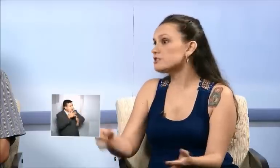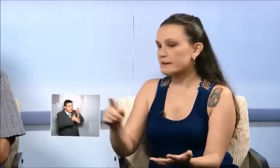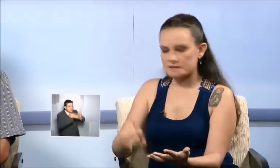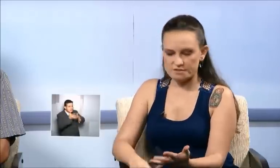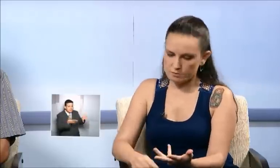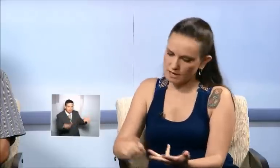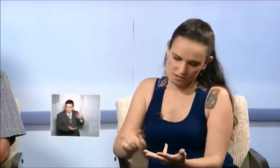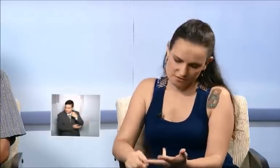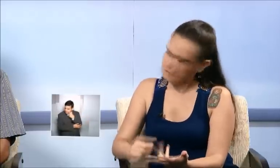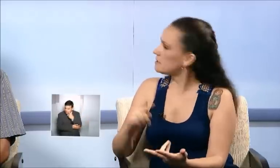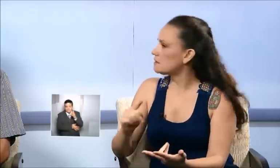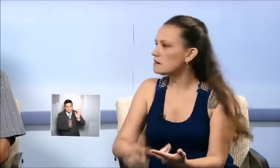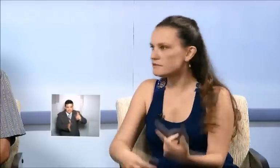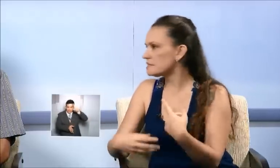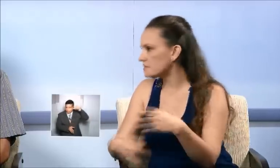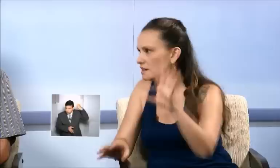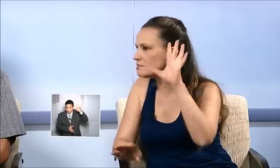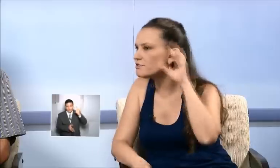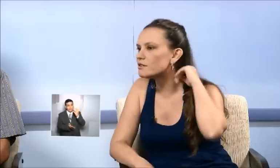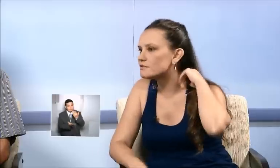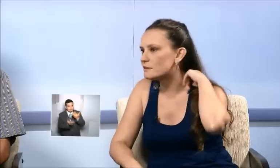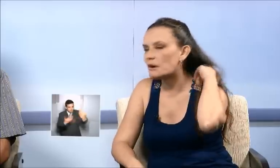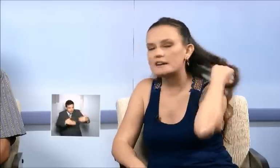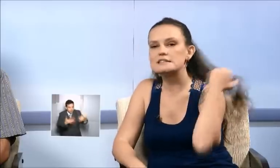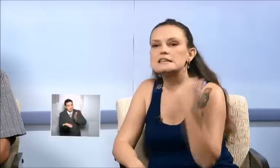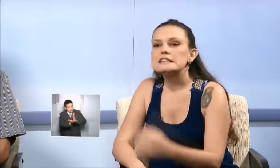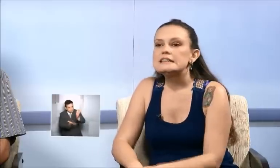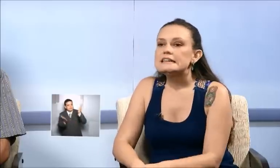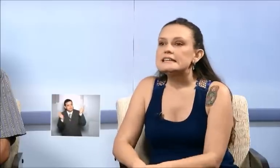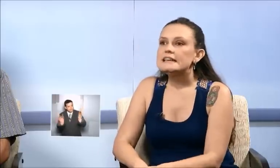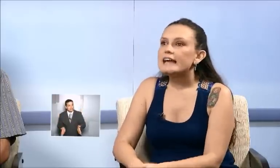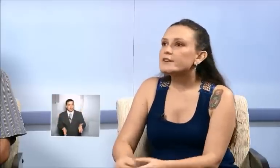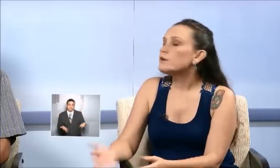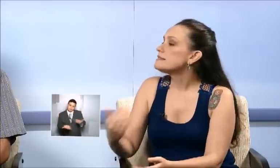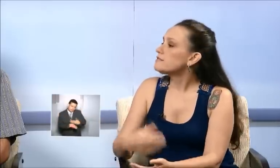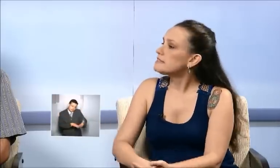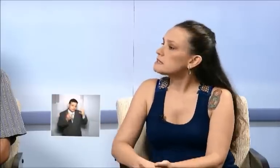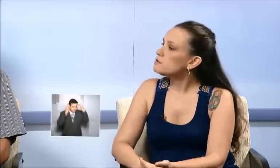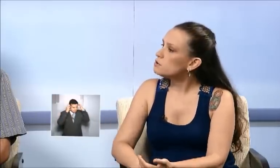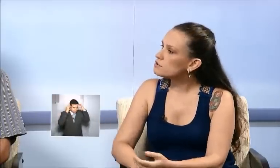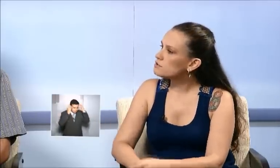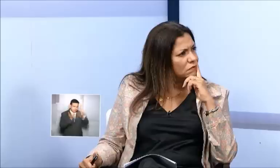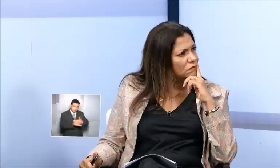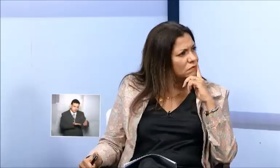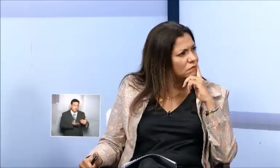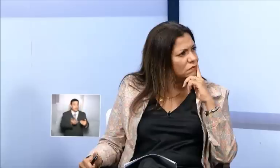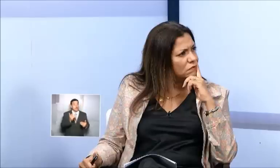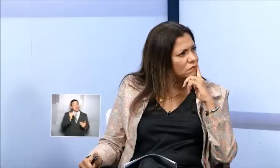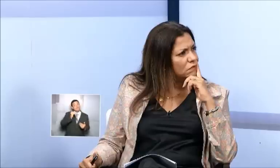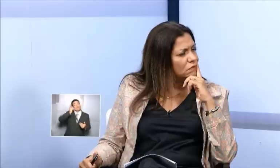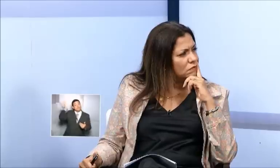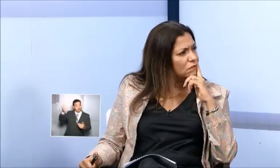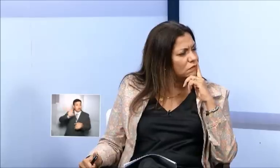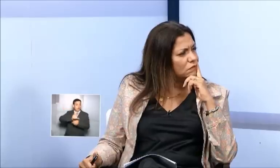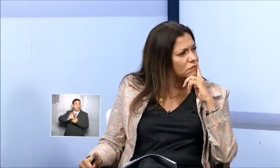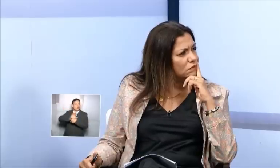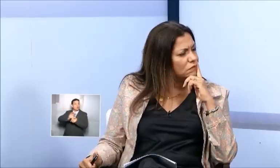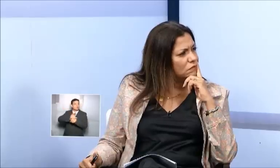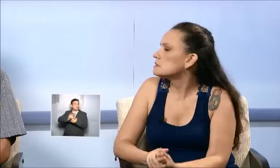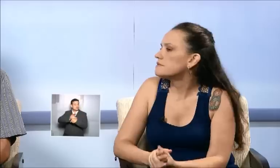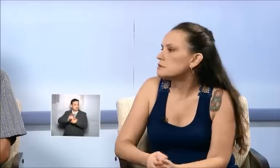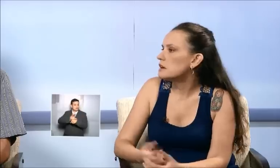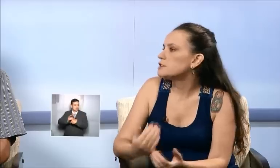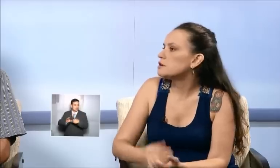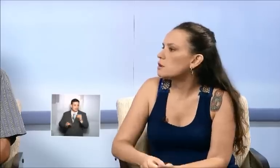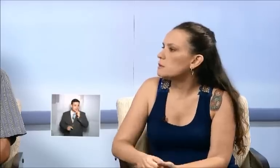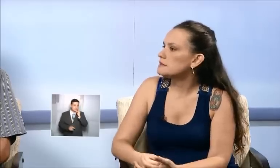bom, agora já passei no vestibular, já fiz a matrícula, vou fazer a faculdade de fono, vamos embora. E aí eu comecei a fazer cursos fora da faculdade. Então, quando eu estava no segundo